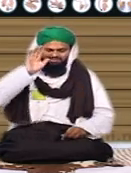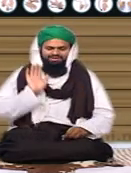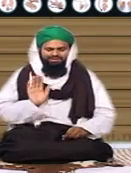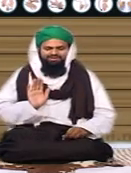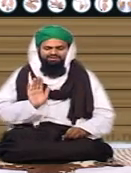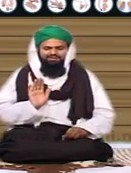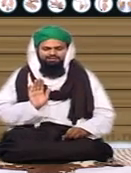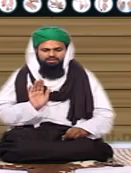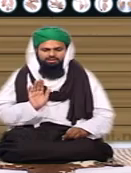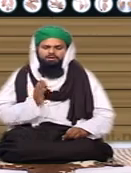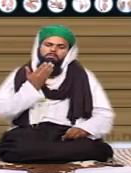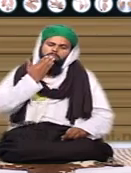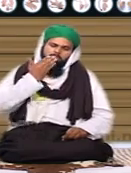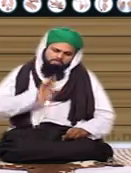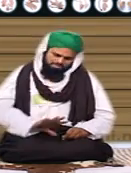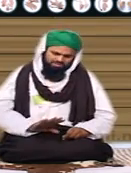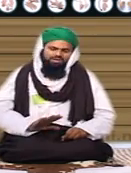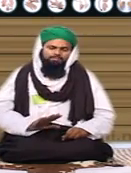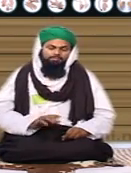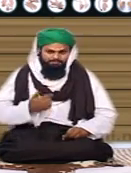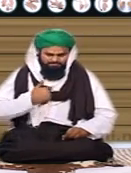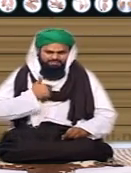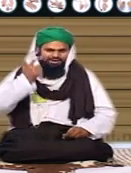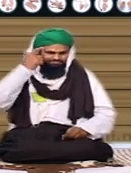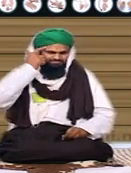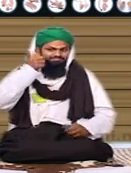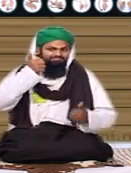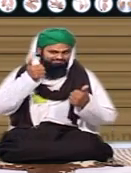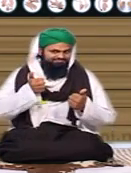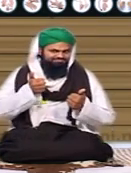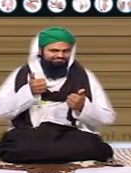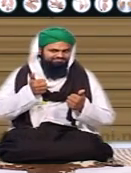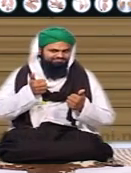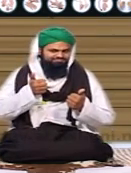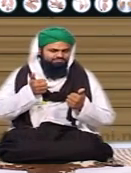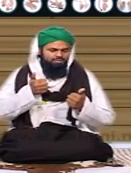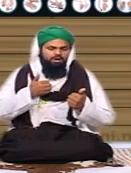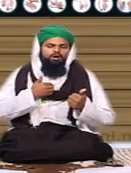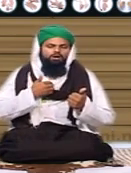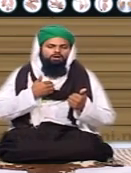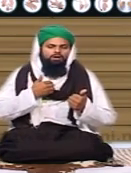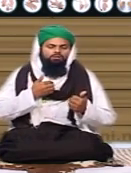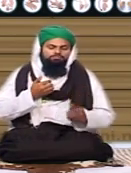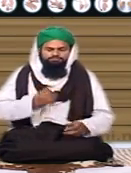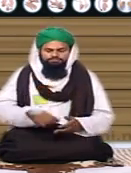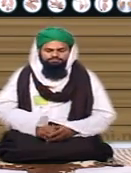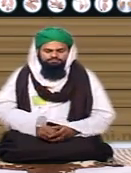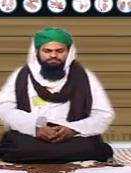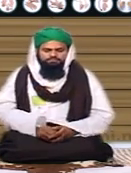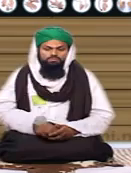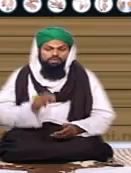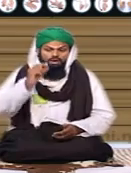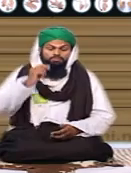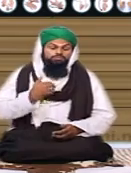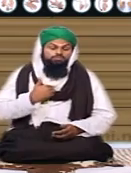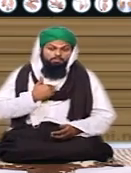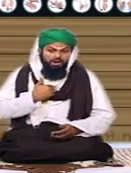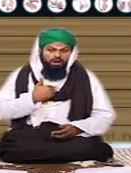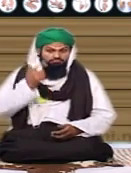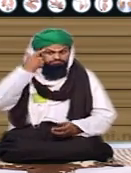مجھے ناگوار گزرے، اس کے معنی یہ ہے کہ میں اپنے آپ کو ہوشیار سمجھتا ہوں، میں ہوں ہوشیار، تو مجھے اس نے